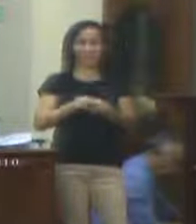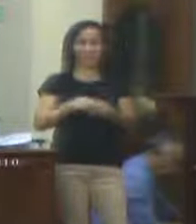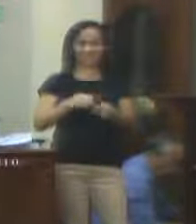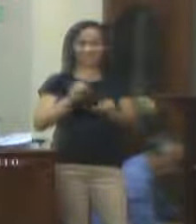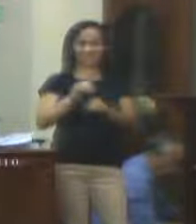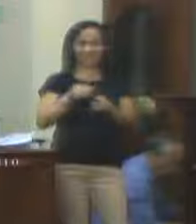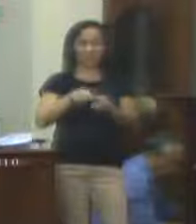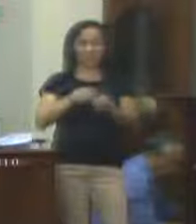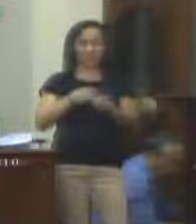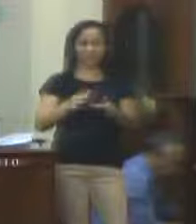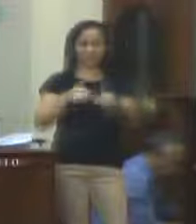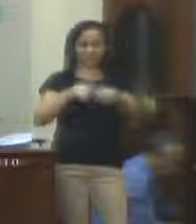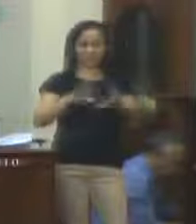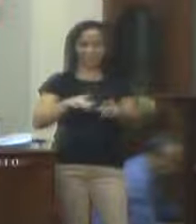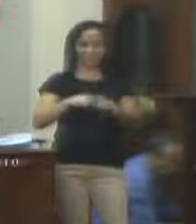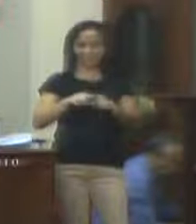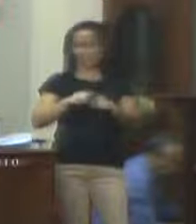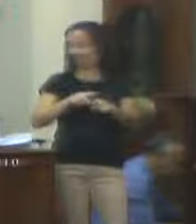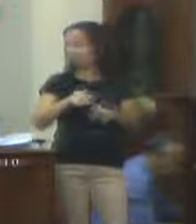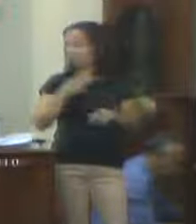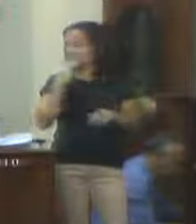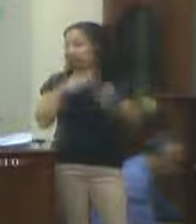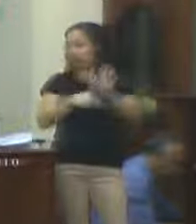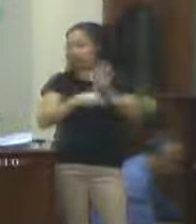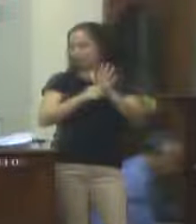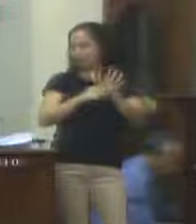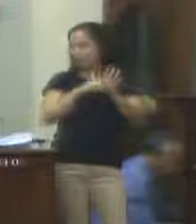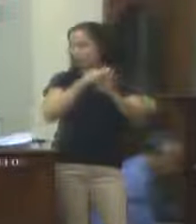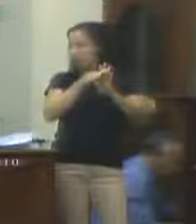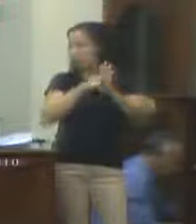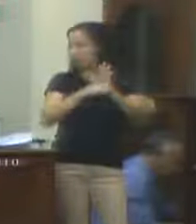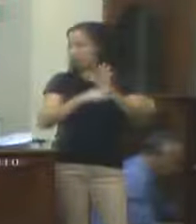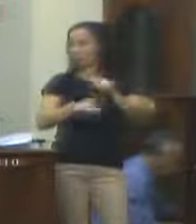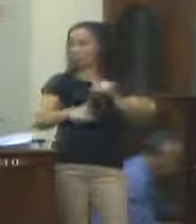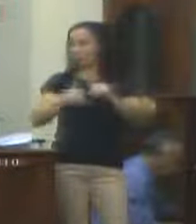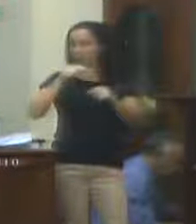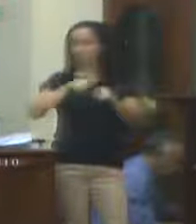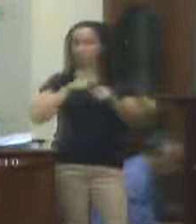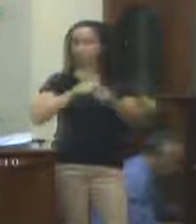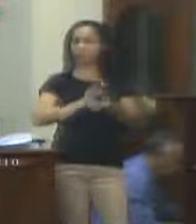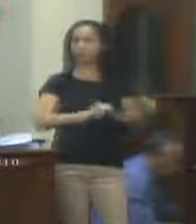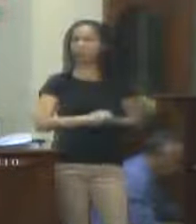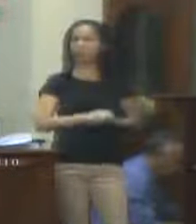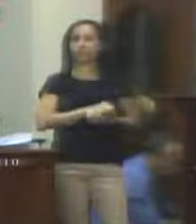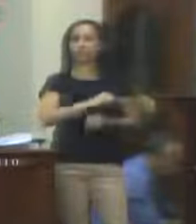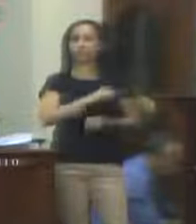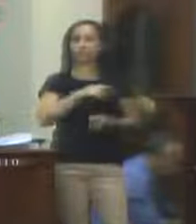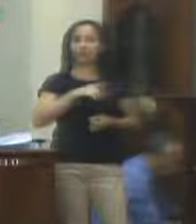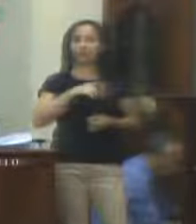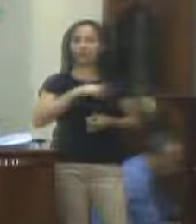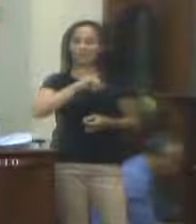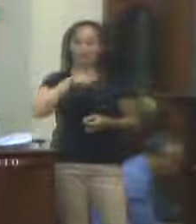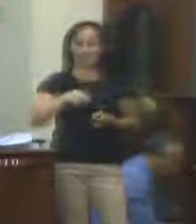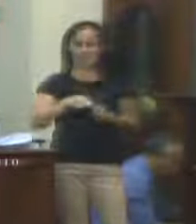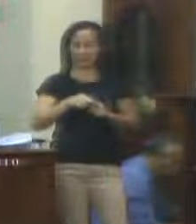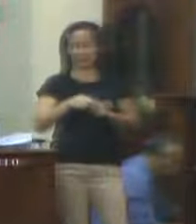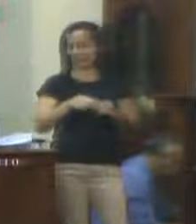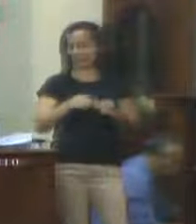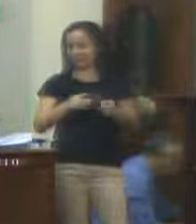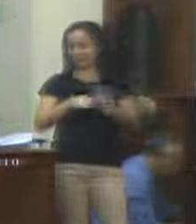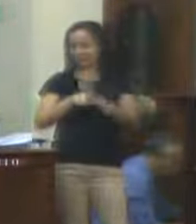para ficarmos nessas duas situações, pois muitas outras vantagens serão conseguidas pela